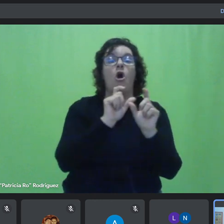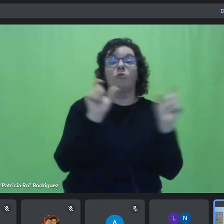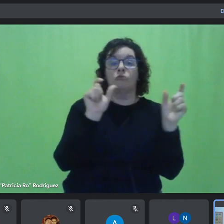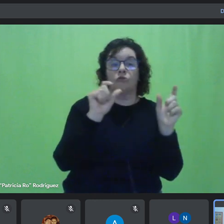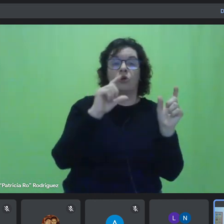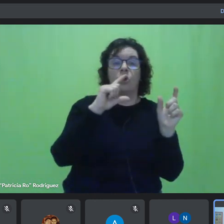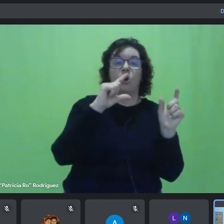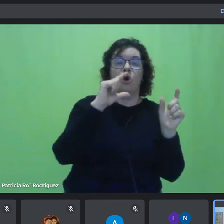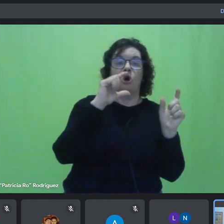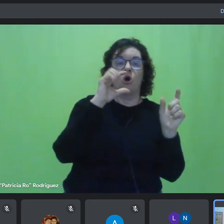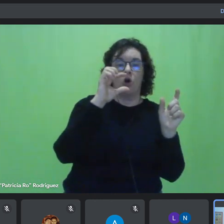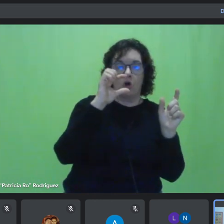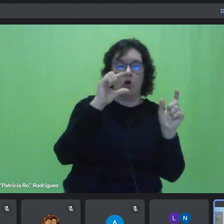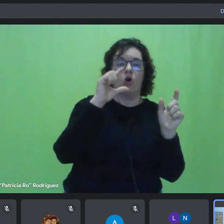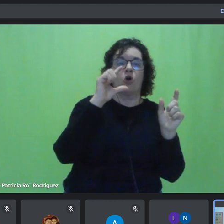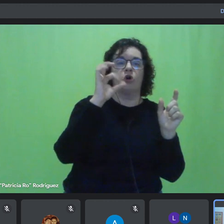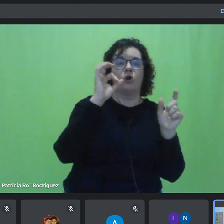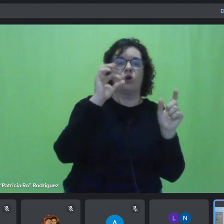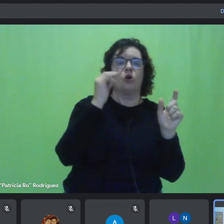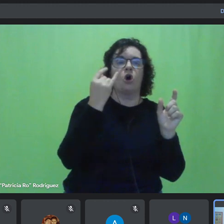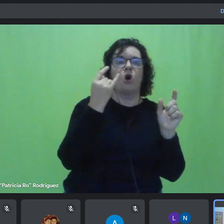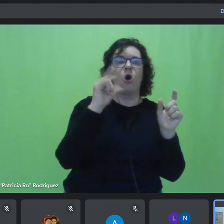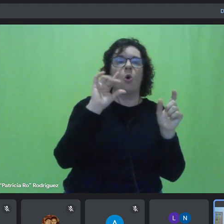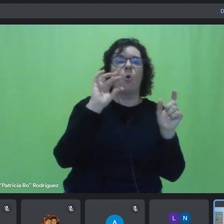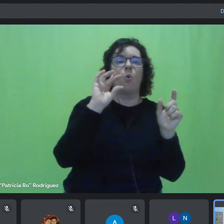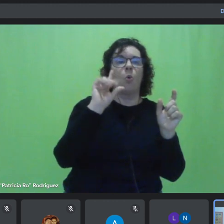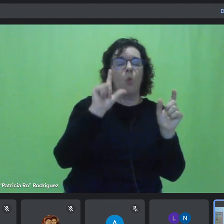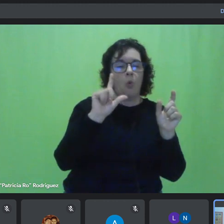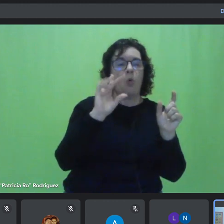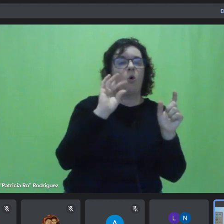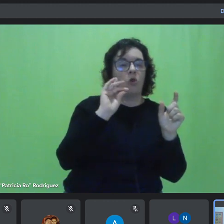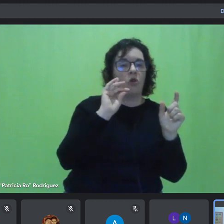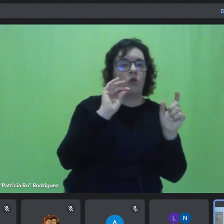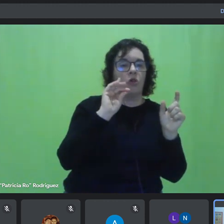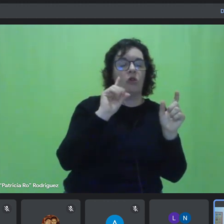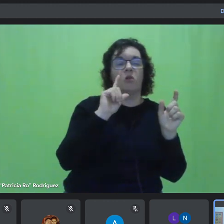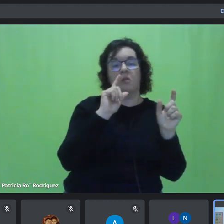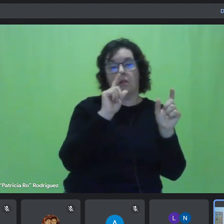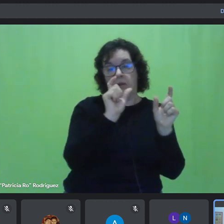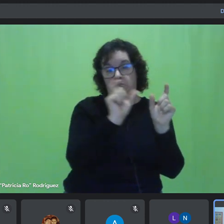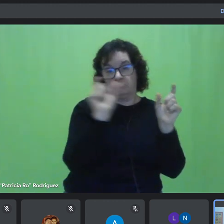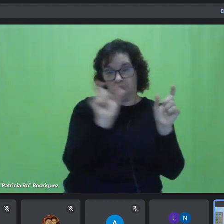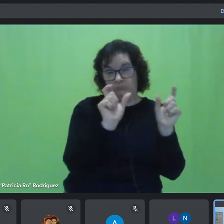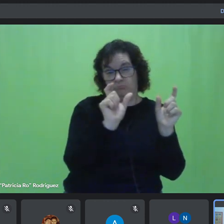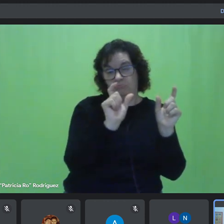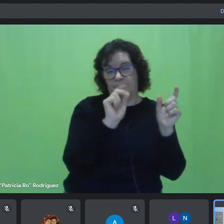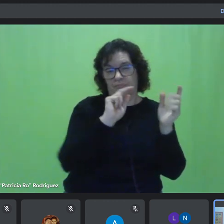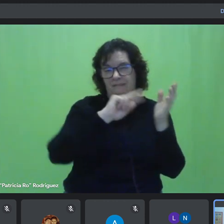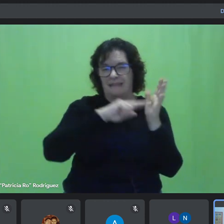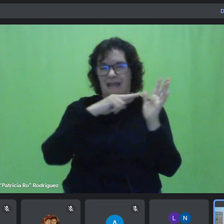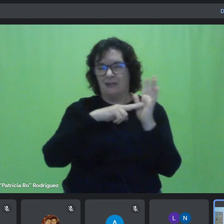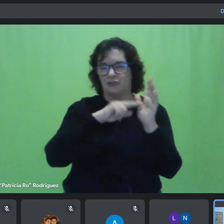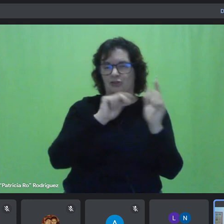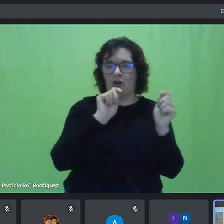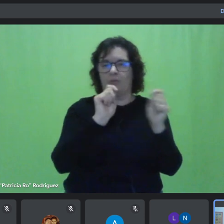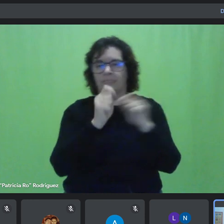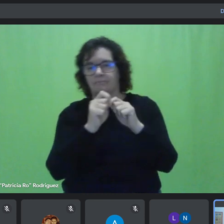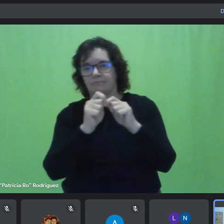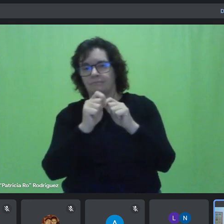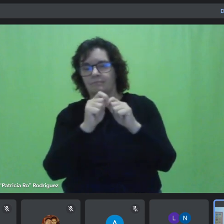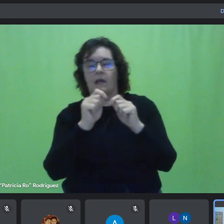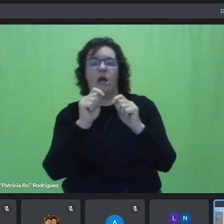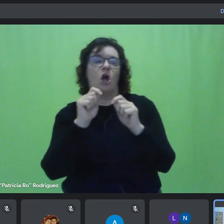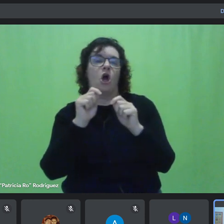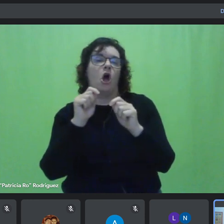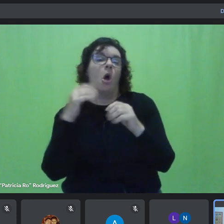del texto, de lo que vengan leyendo, lo van a traducir en condicional o en pasado. El condicional,